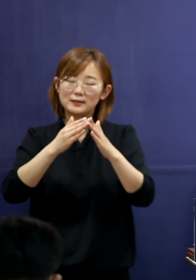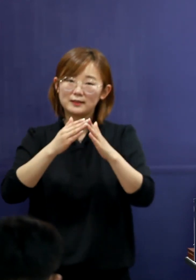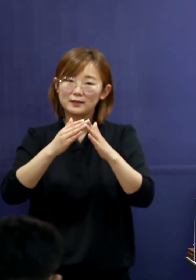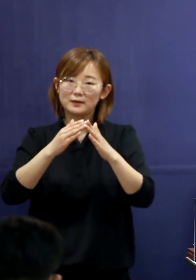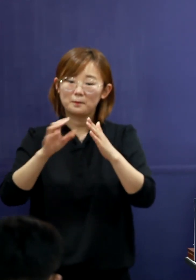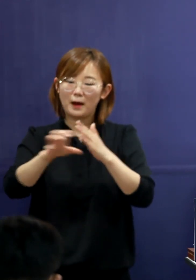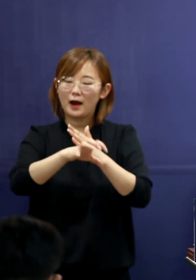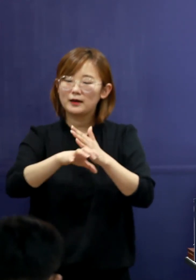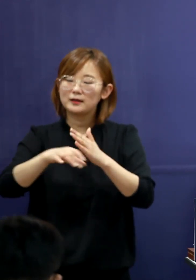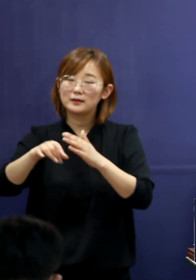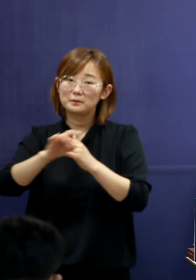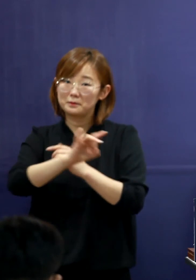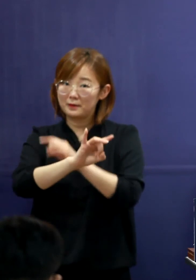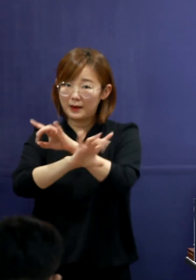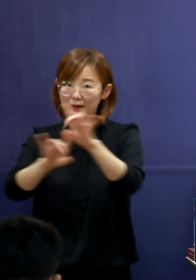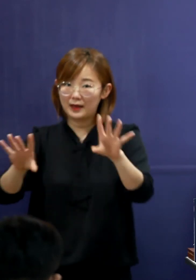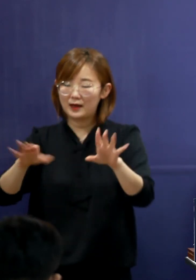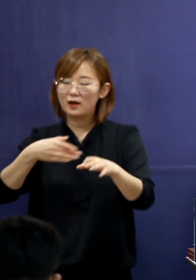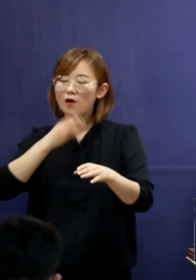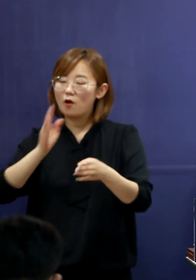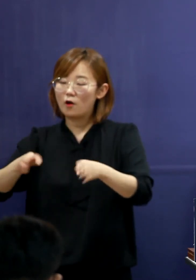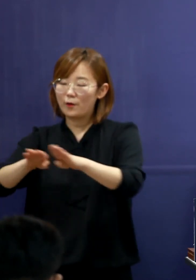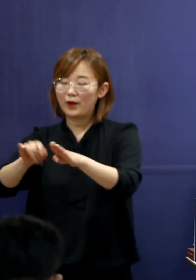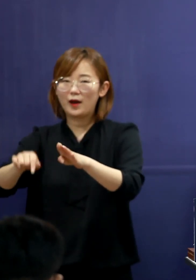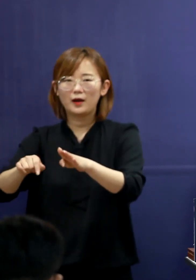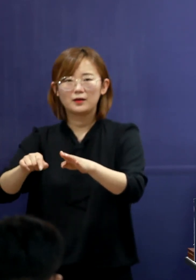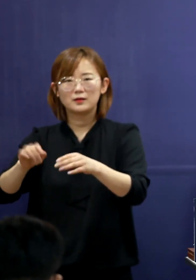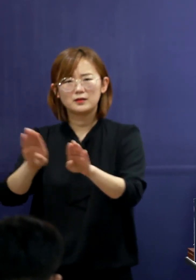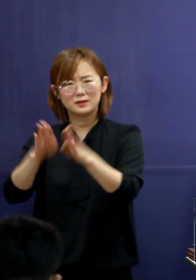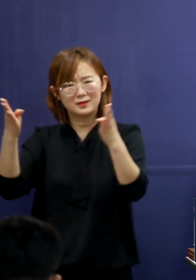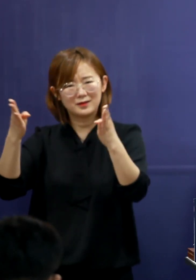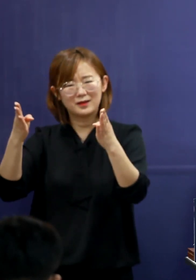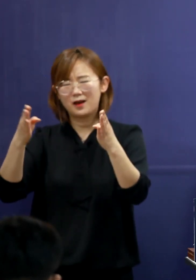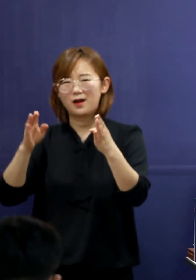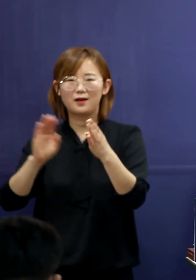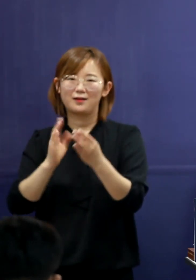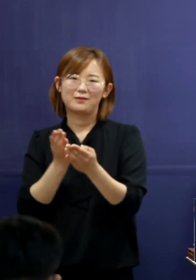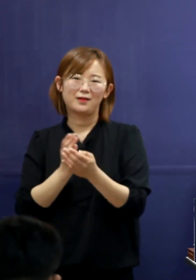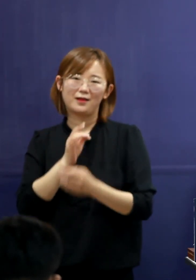그런 점이 있습니다. 그래서 그 부분에 대해서는 지금